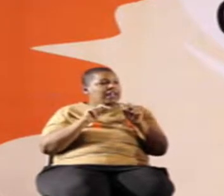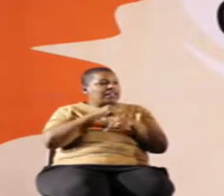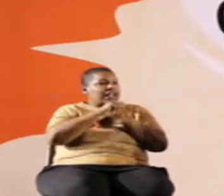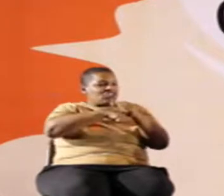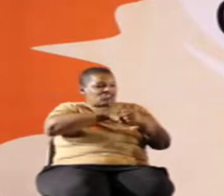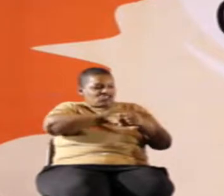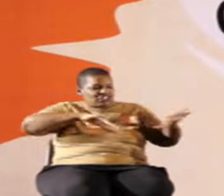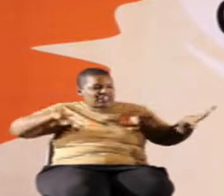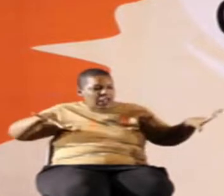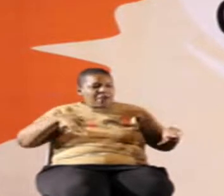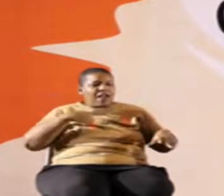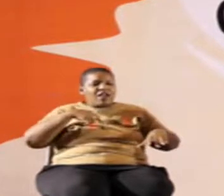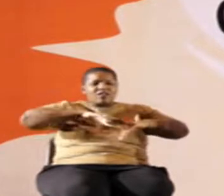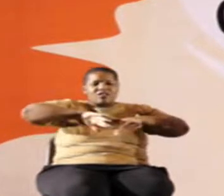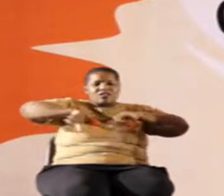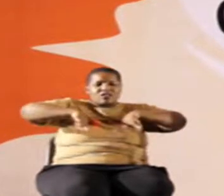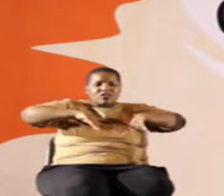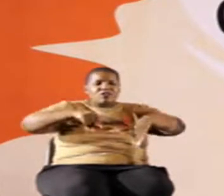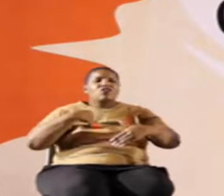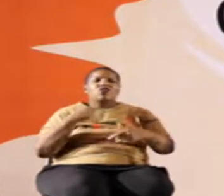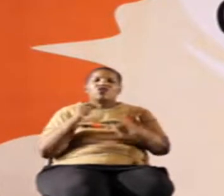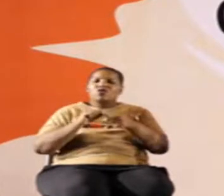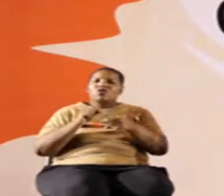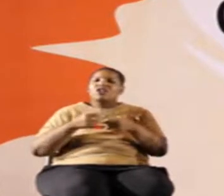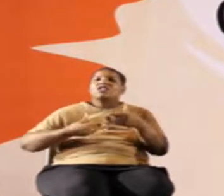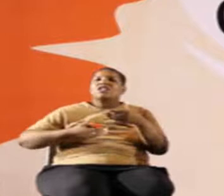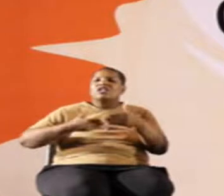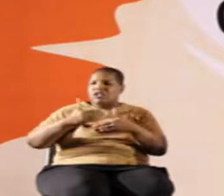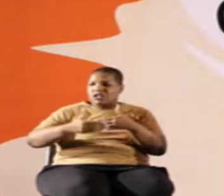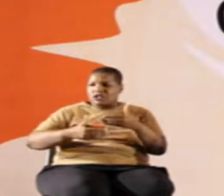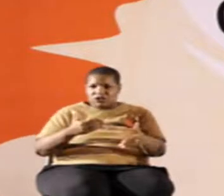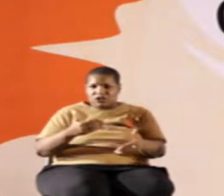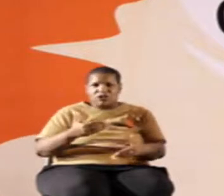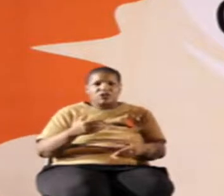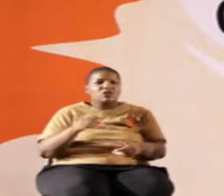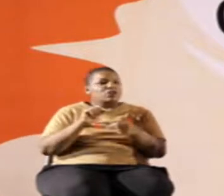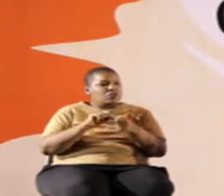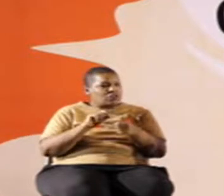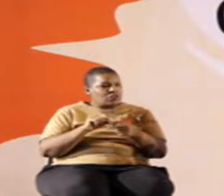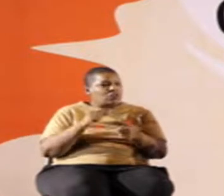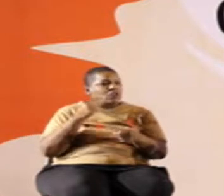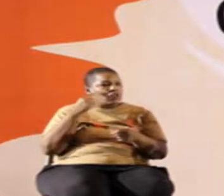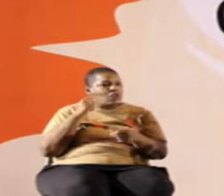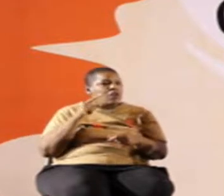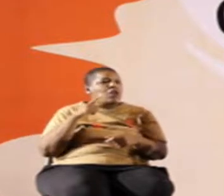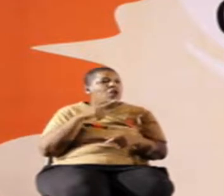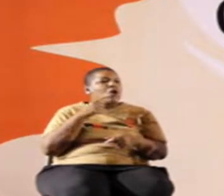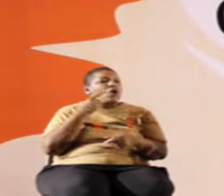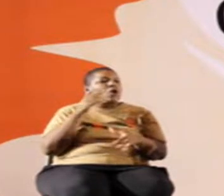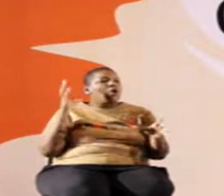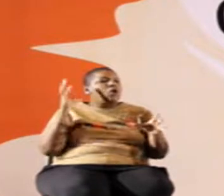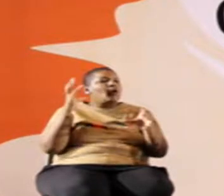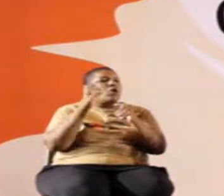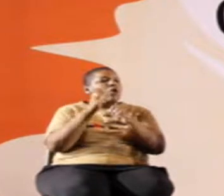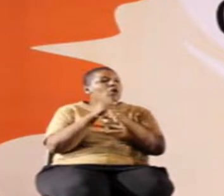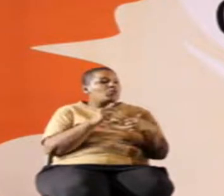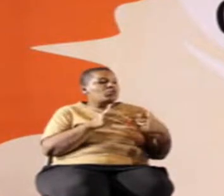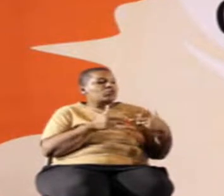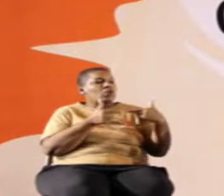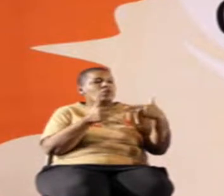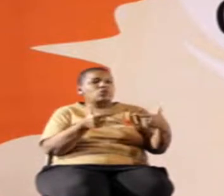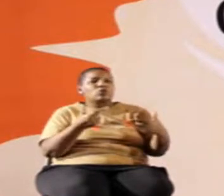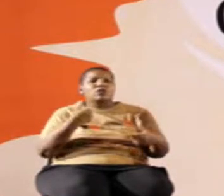das desinterdições que a gente vai fazendo, não é? No somatório das lutas que a